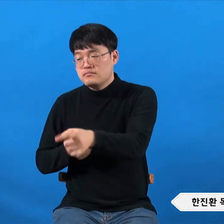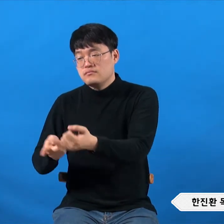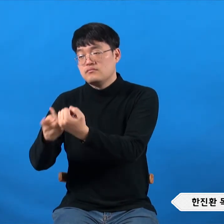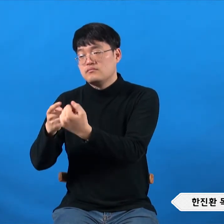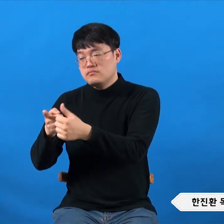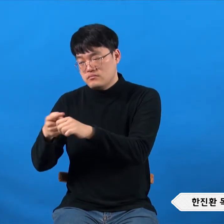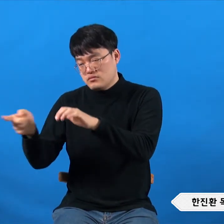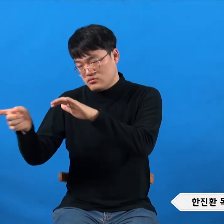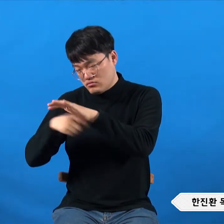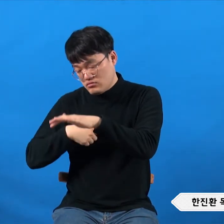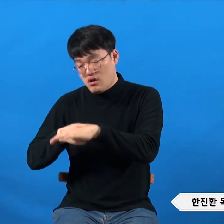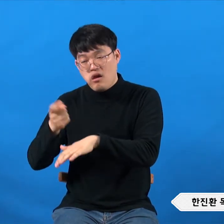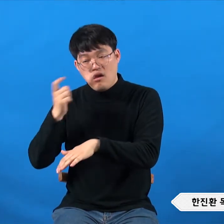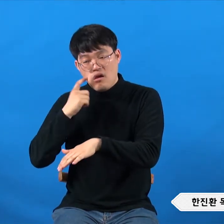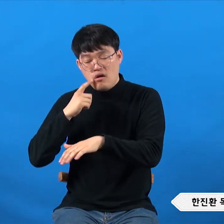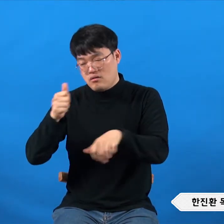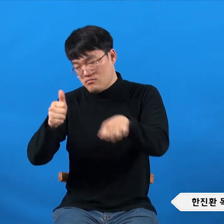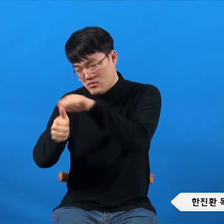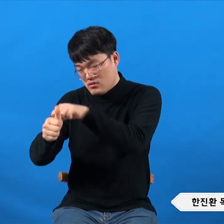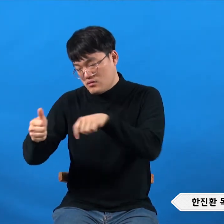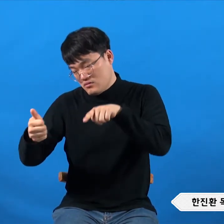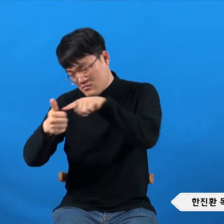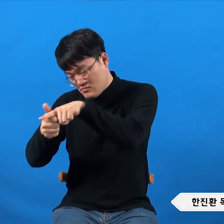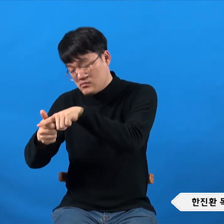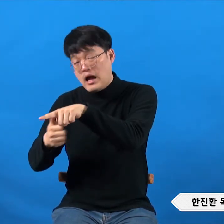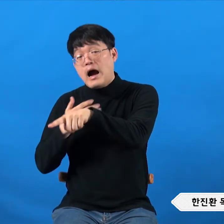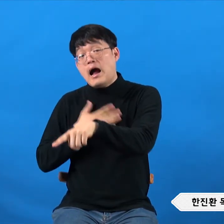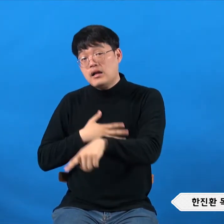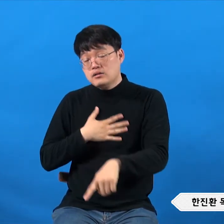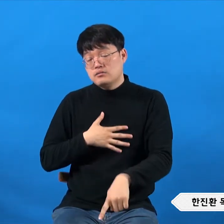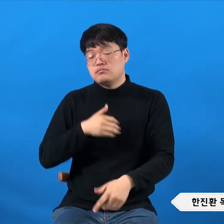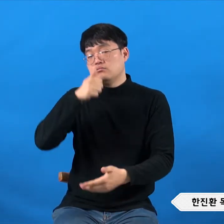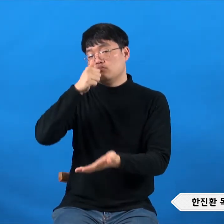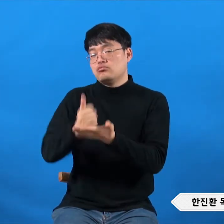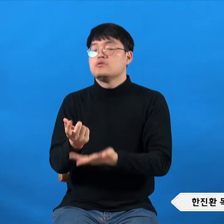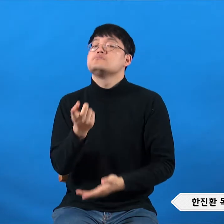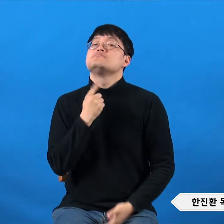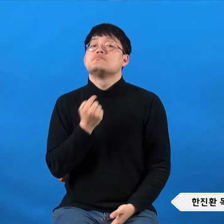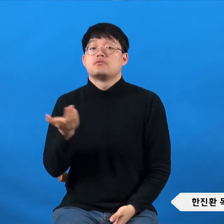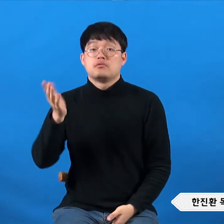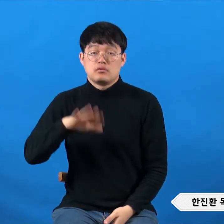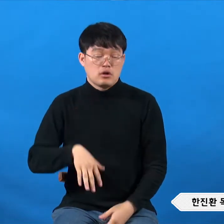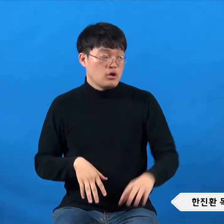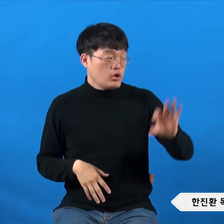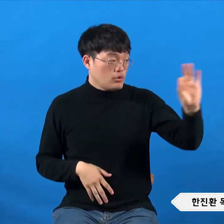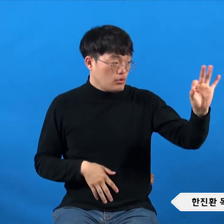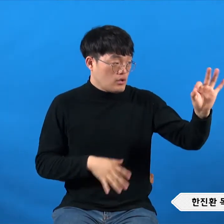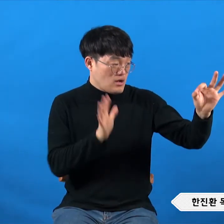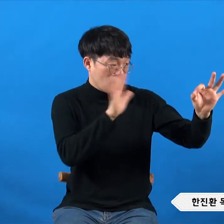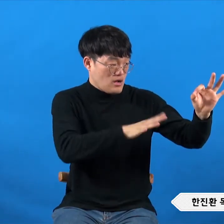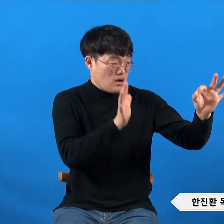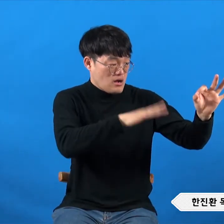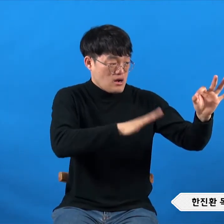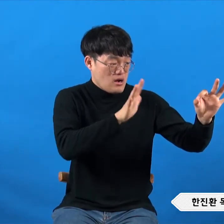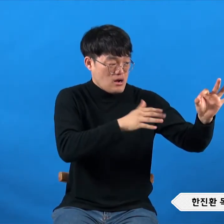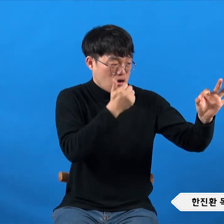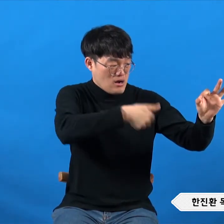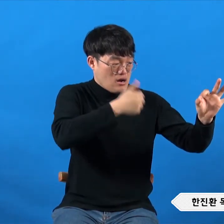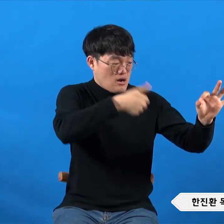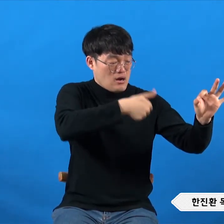것입니다. 그냥 유혹에 넘어가서 알면서도 죄를 짓는 것이죠. 그러나 만몬을 섬기는